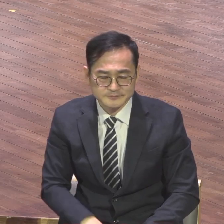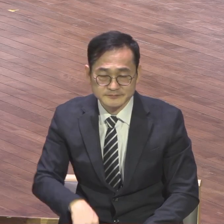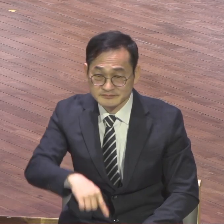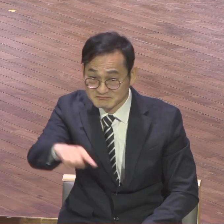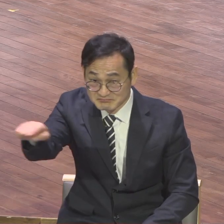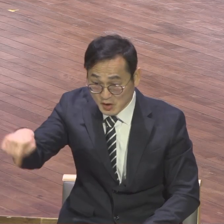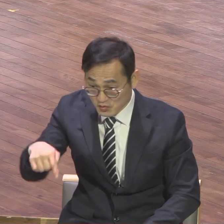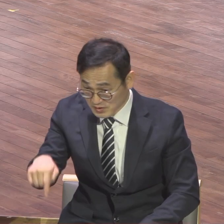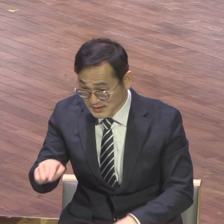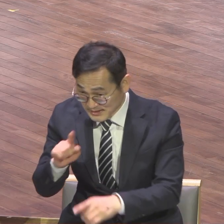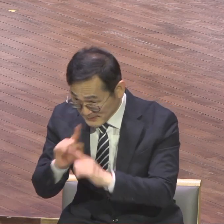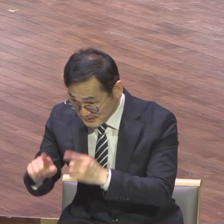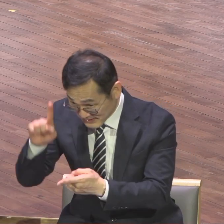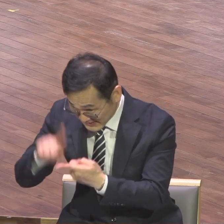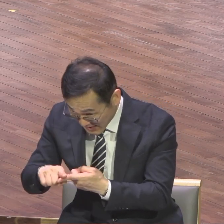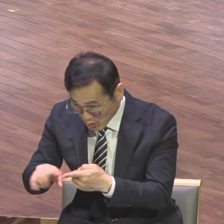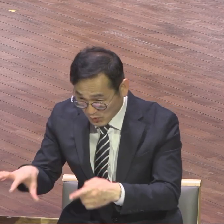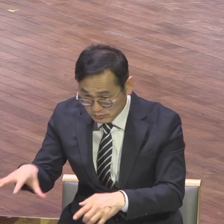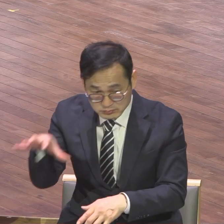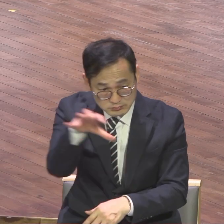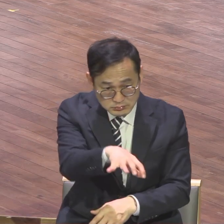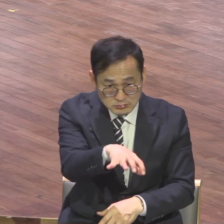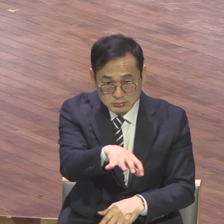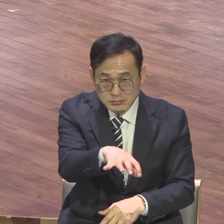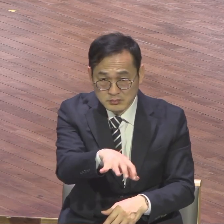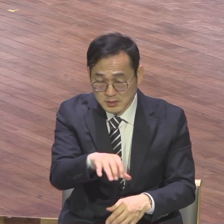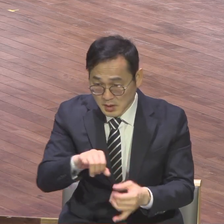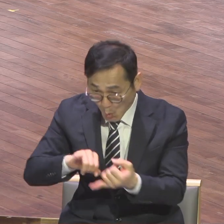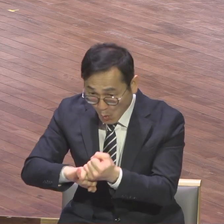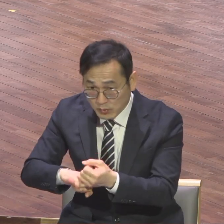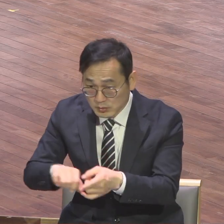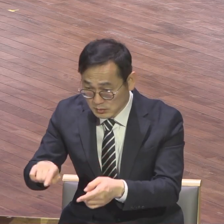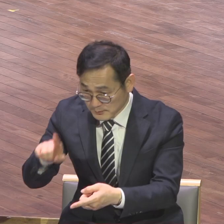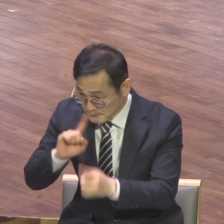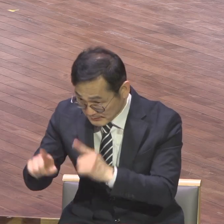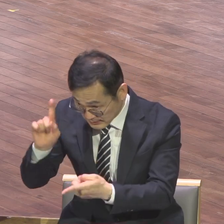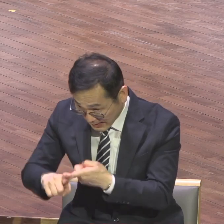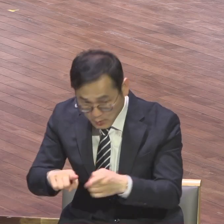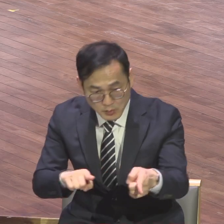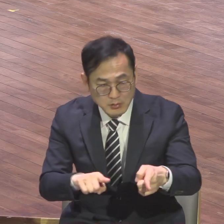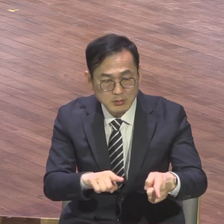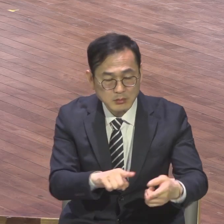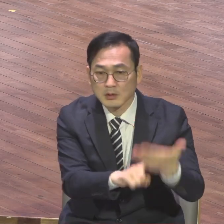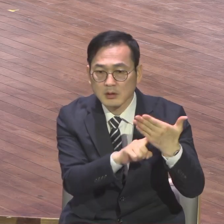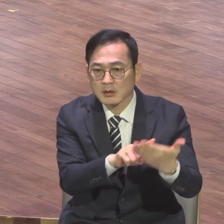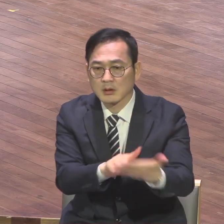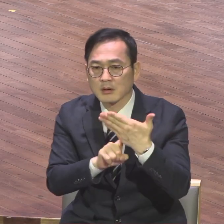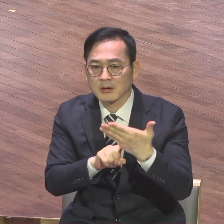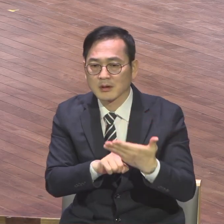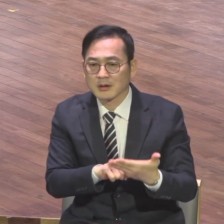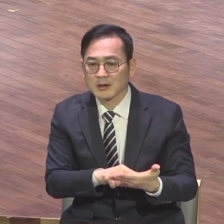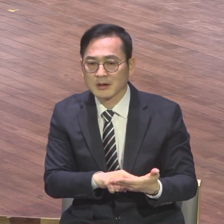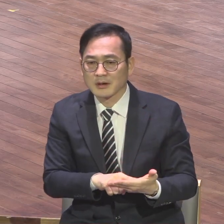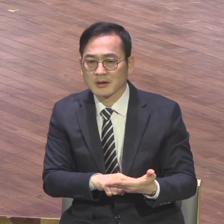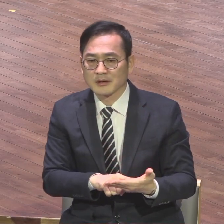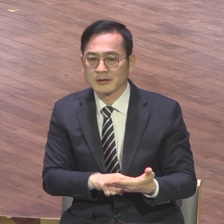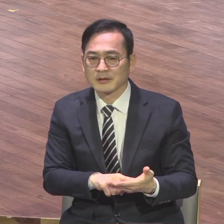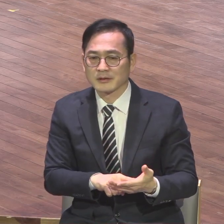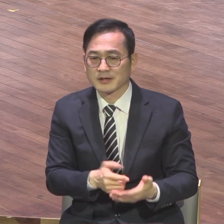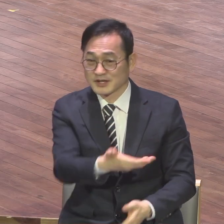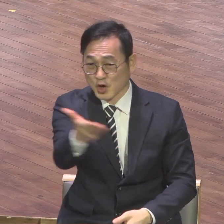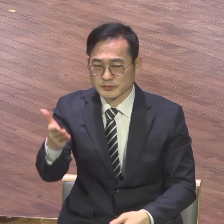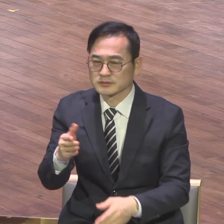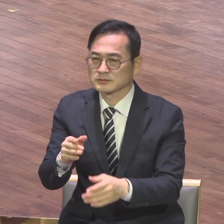성취되는 것을 보여줍니다. 예언한 건 꼭 성취된다. 그래서 여러분이 중요한 것이 뭐냐, 강단 말씀 잡으시기